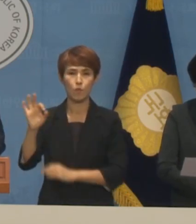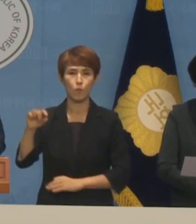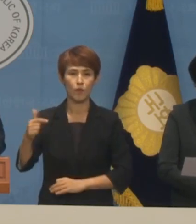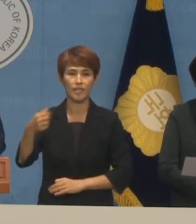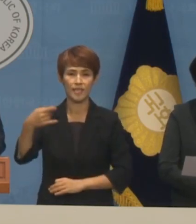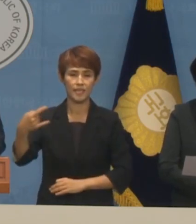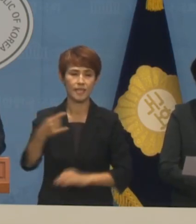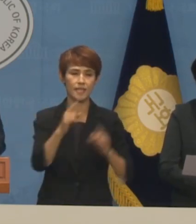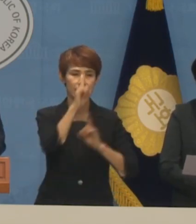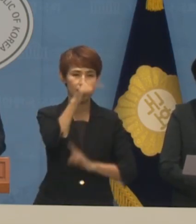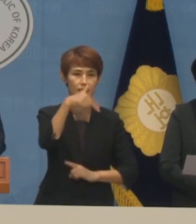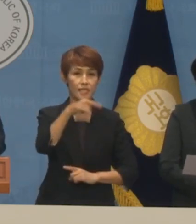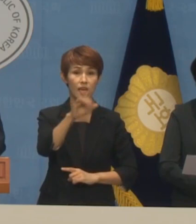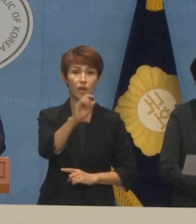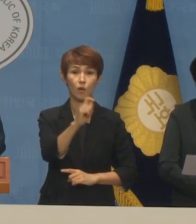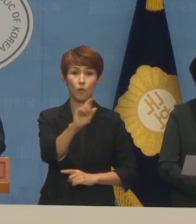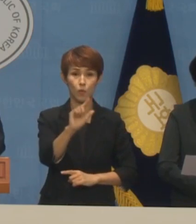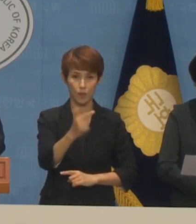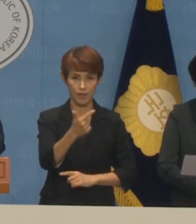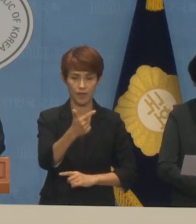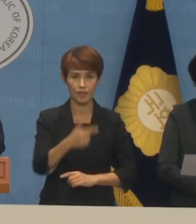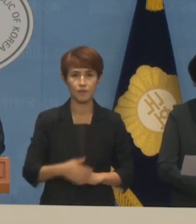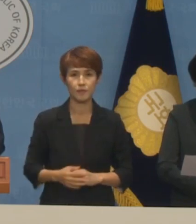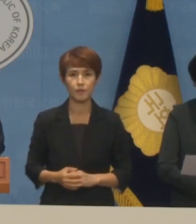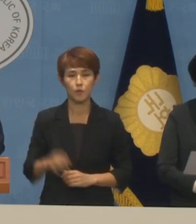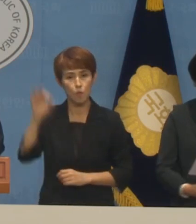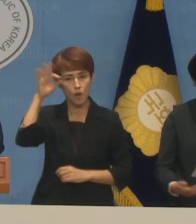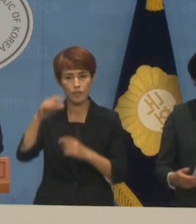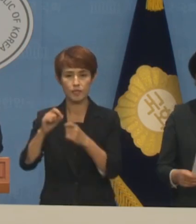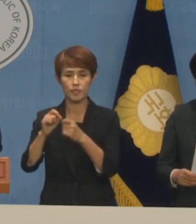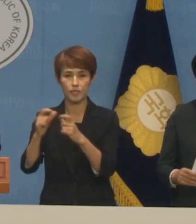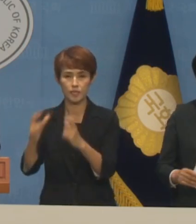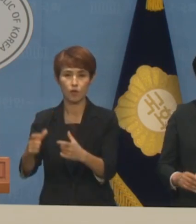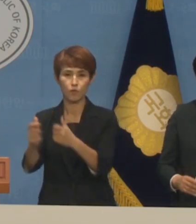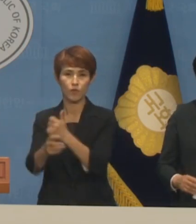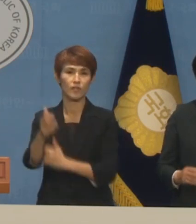이재관, 더불어민주당 포항북구 지역위원장 오중기.